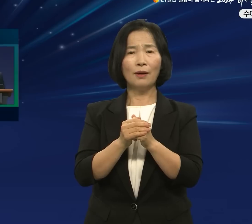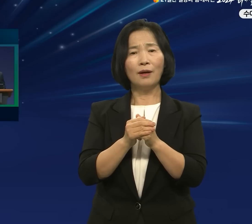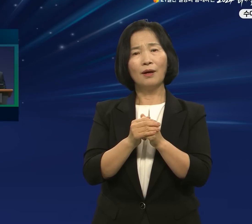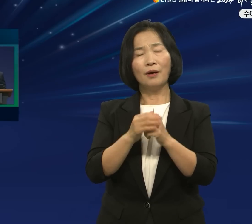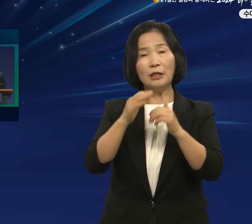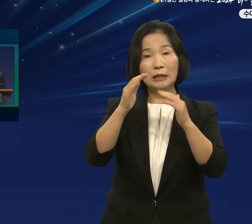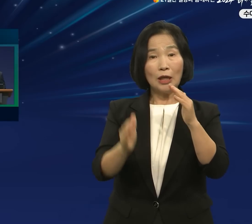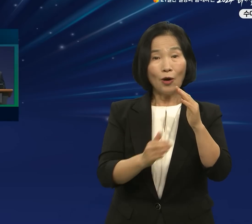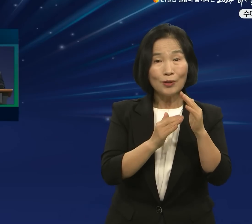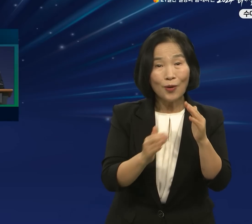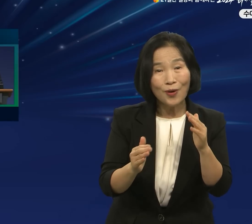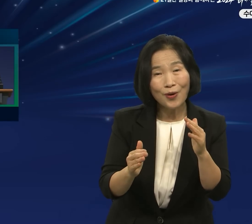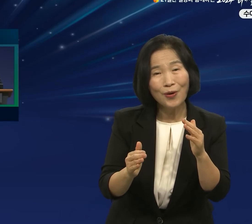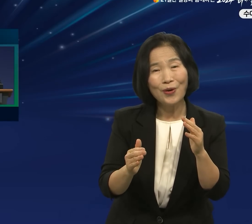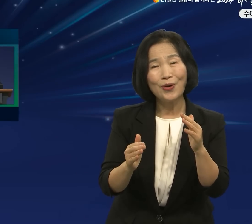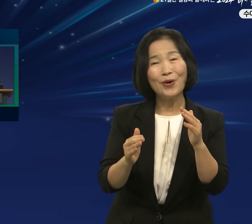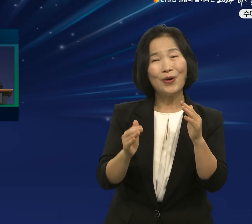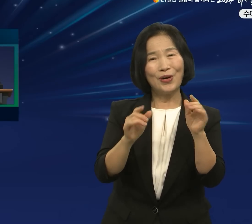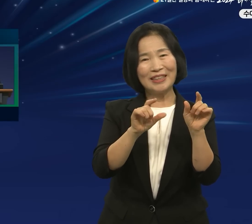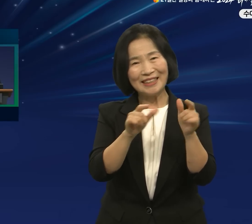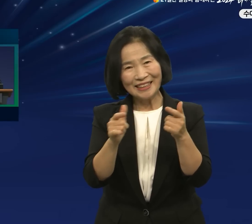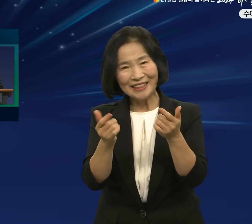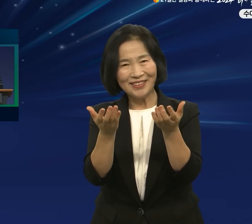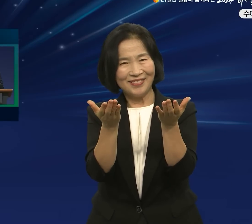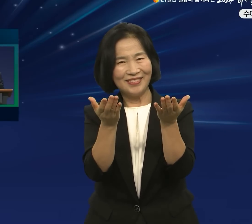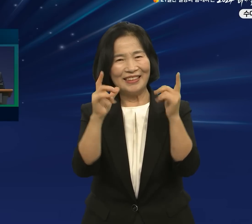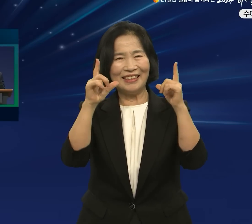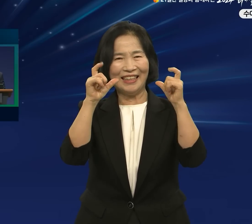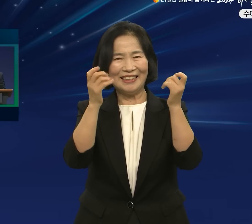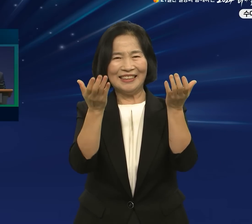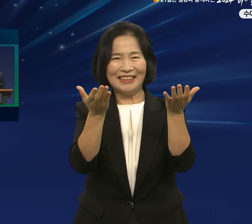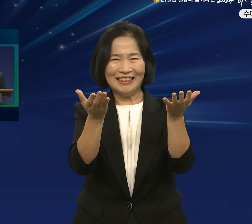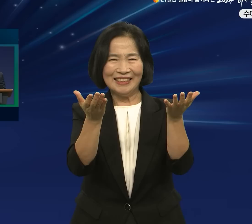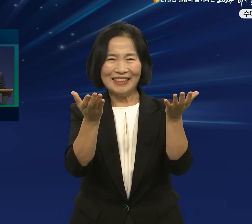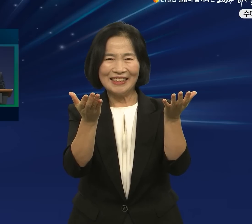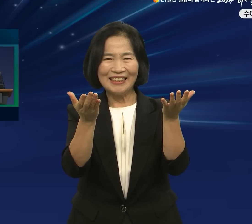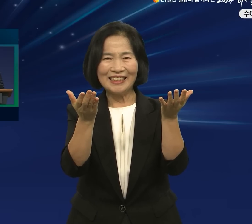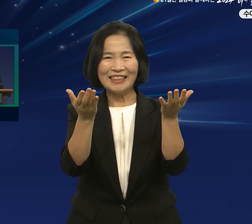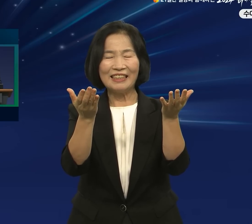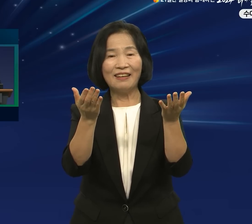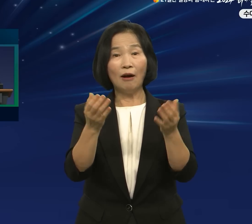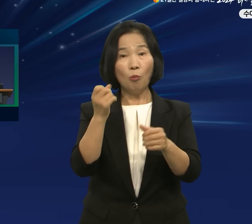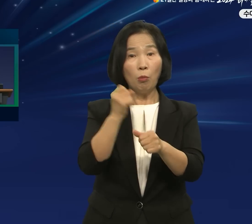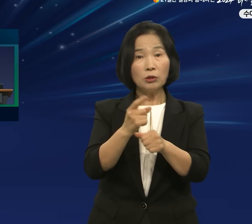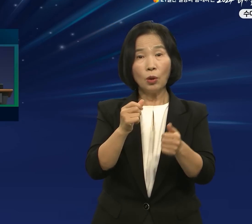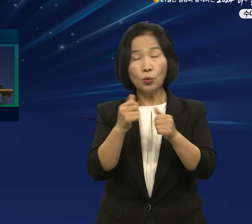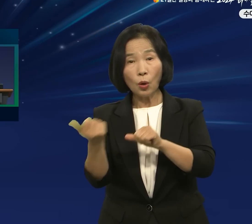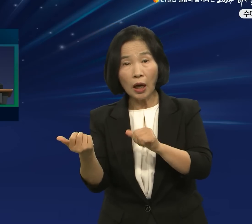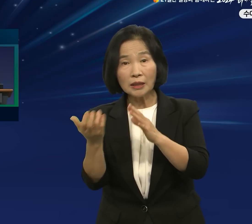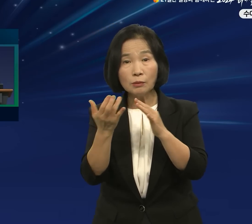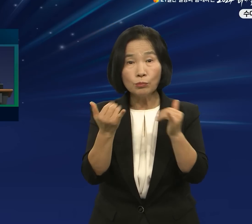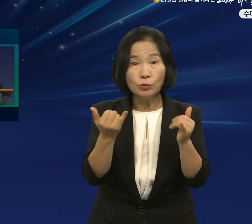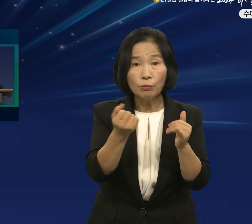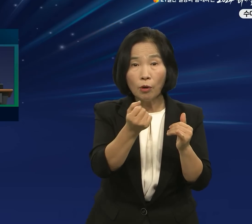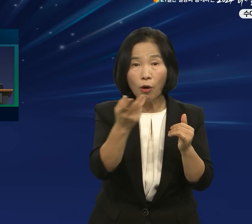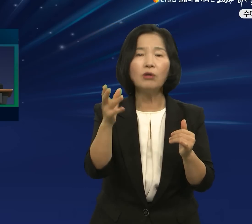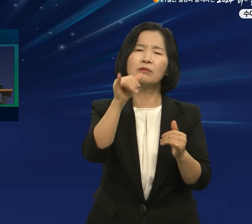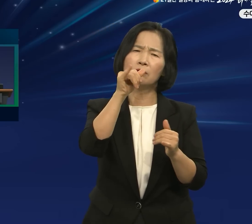성도들의 상황이 이렇습니다. 사진에 있는 성도님들 중에 벌써 돌아가신 분이